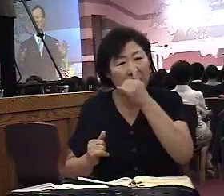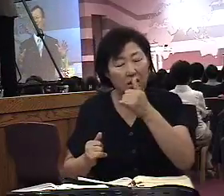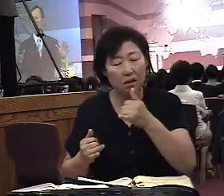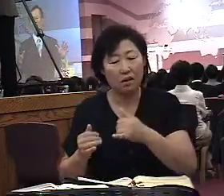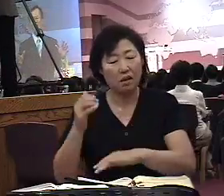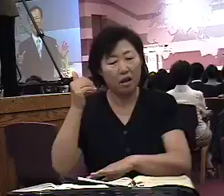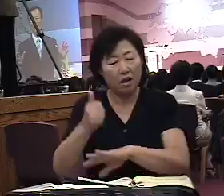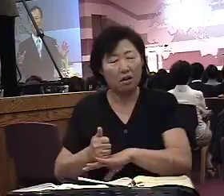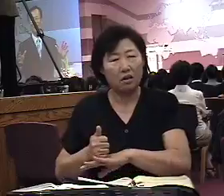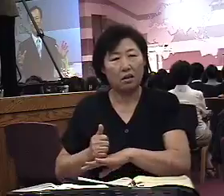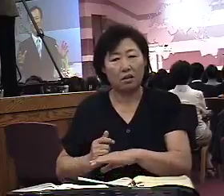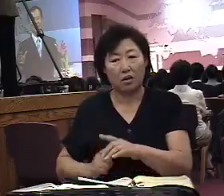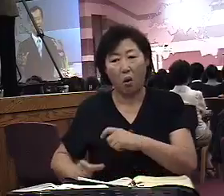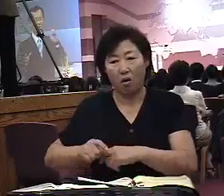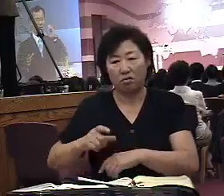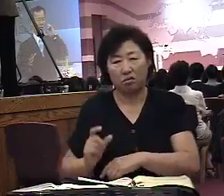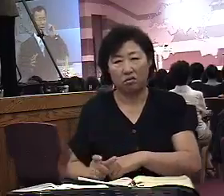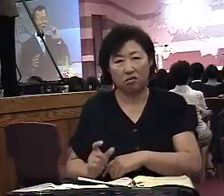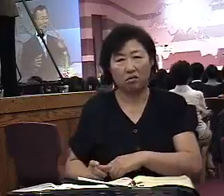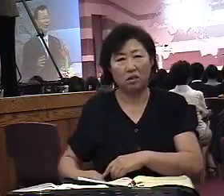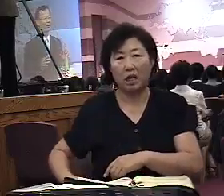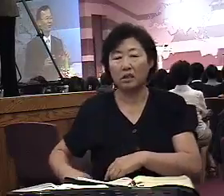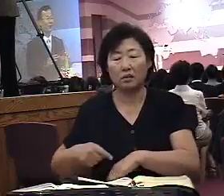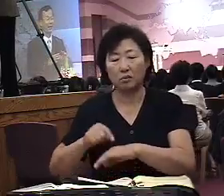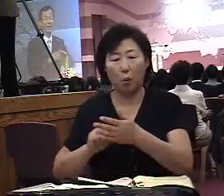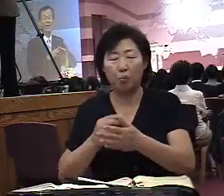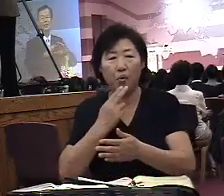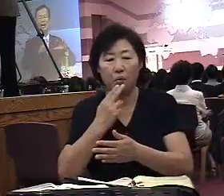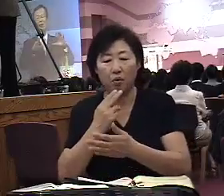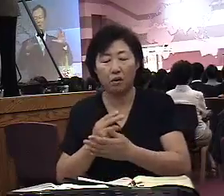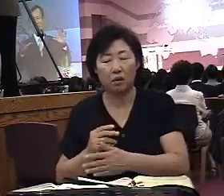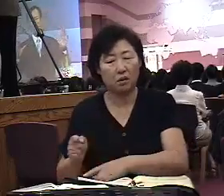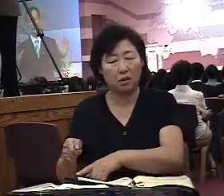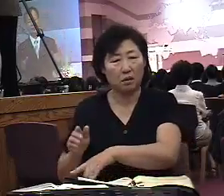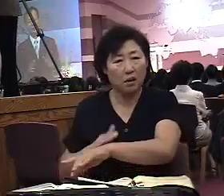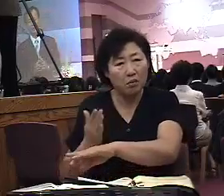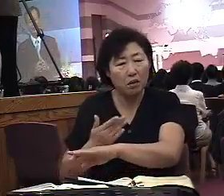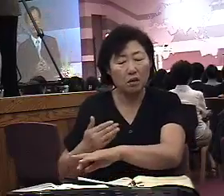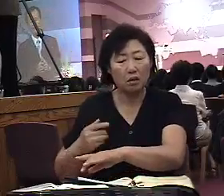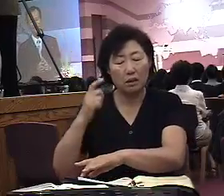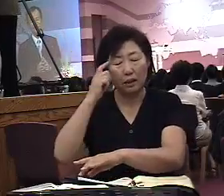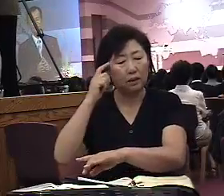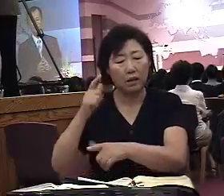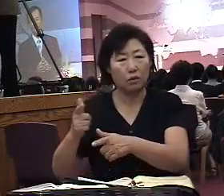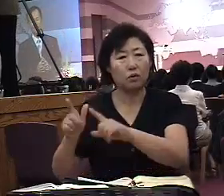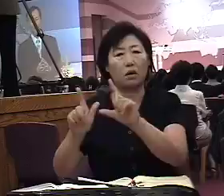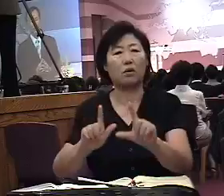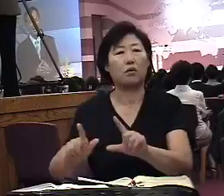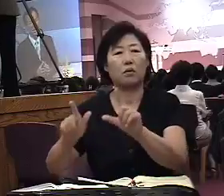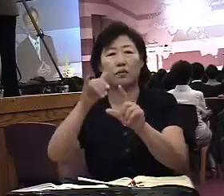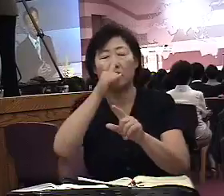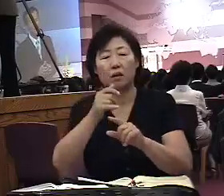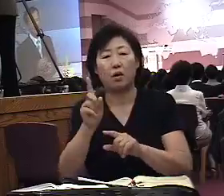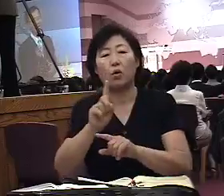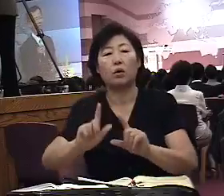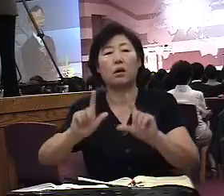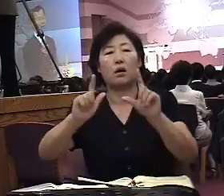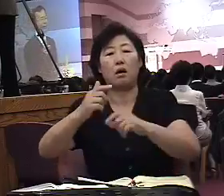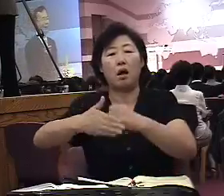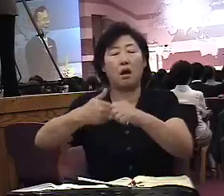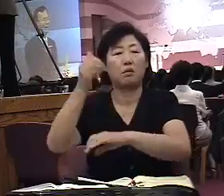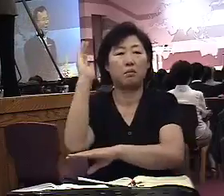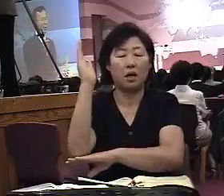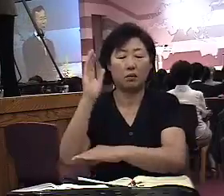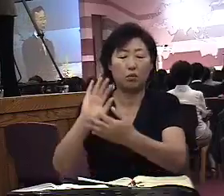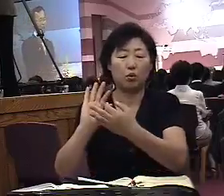정말 무뎌지면서 그것을 잘못된 것을 생각하지 않고 살고 있었습니다. 그런데 어느 날 하나님께서 말씀을